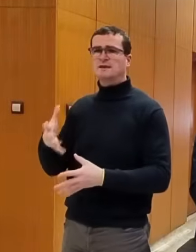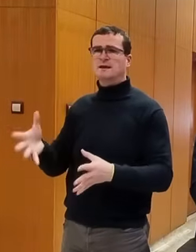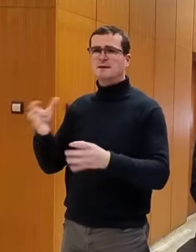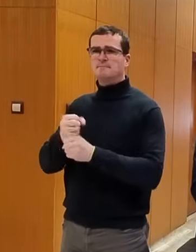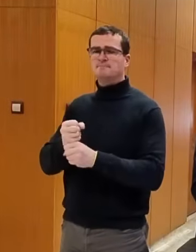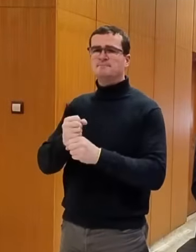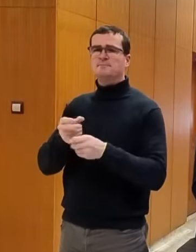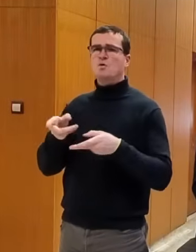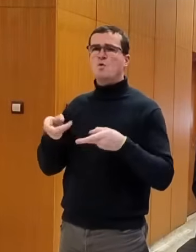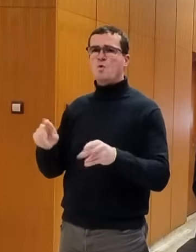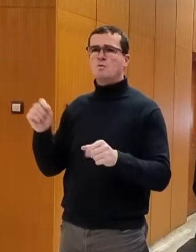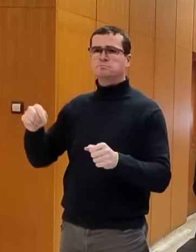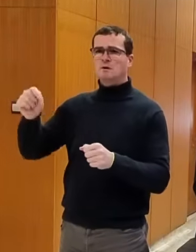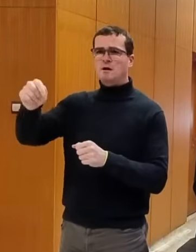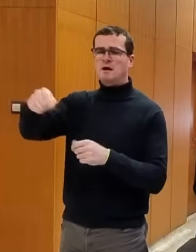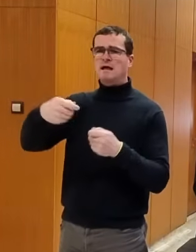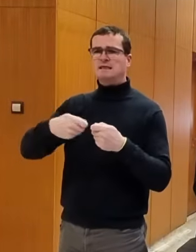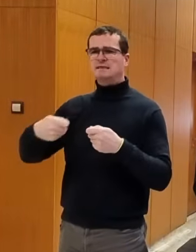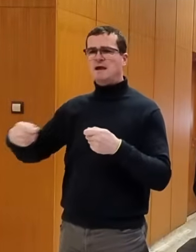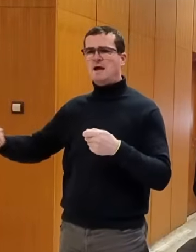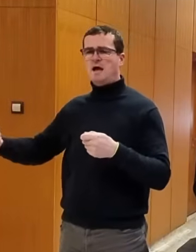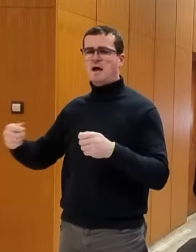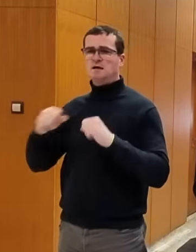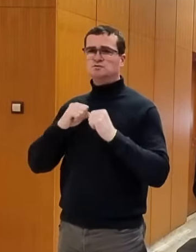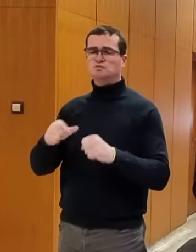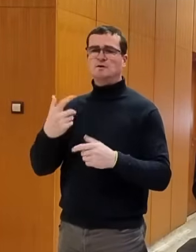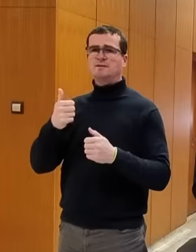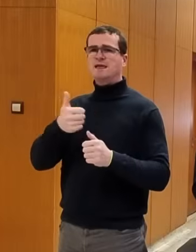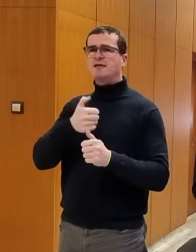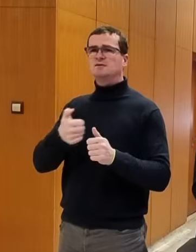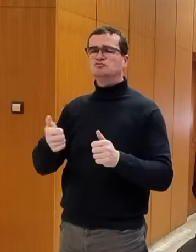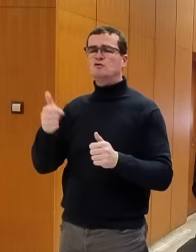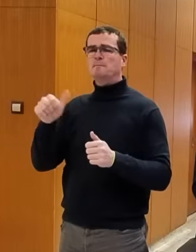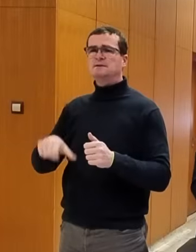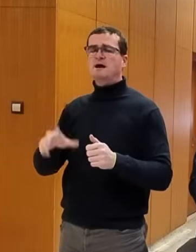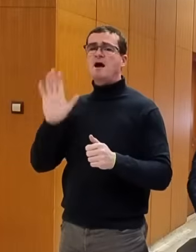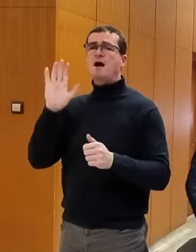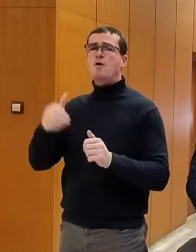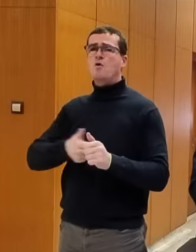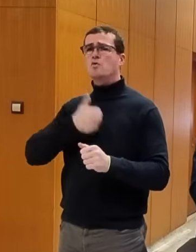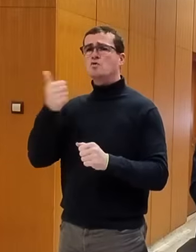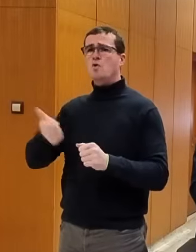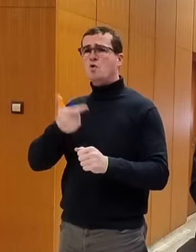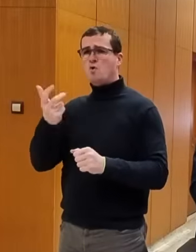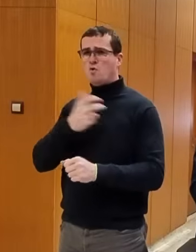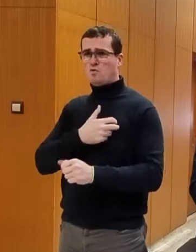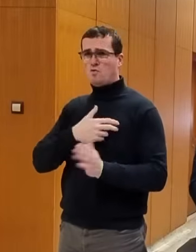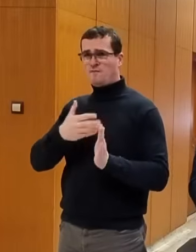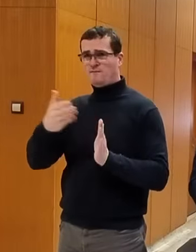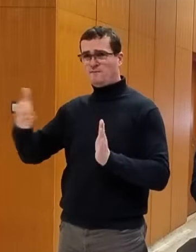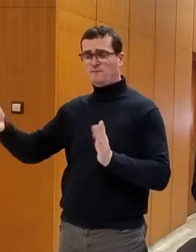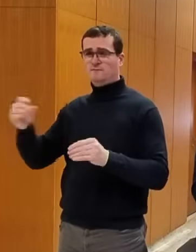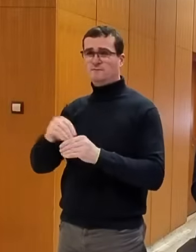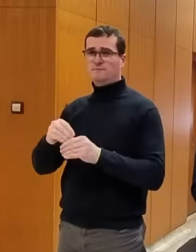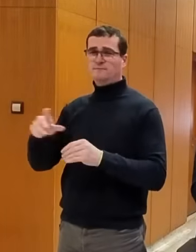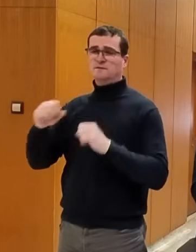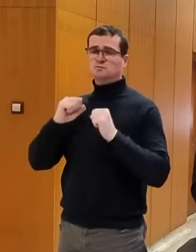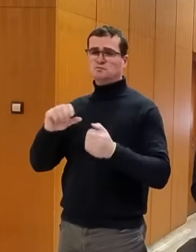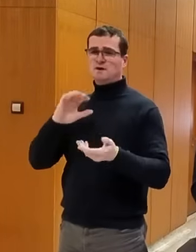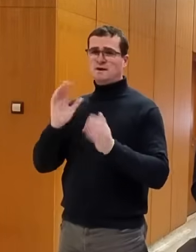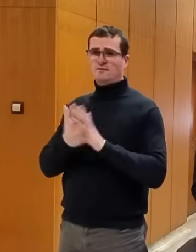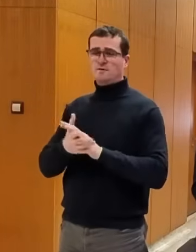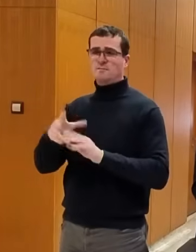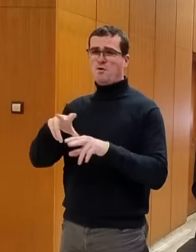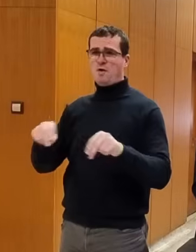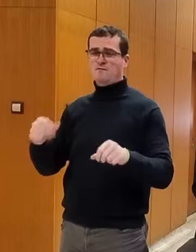po chodbách súdov a naťahujú sa súdne konania nie o týždňa, o mesiace, ale možno o roky. Na základe toho, že bola súdna reforma